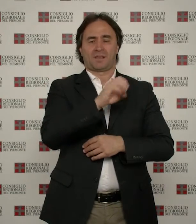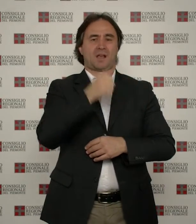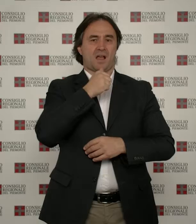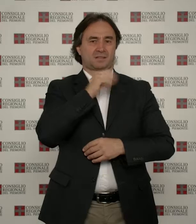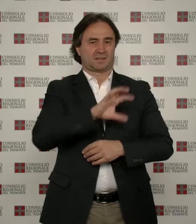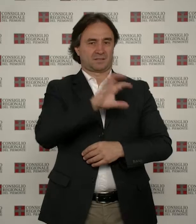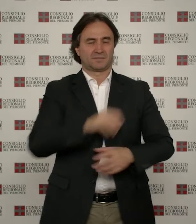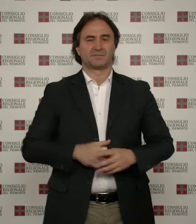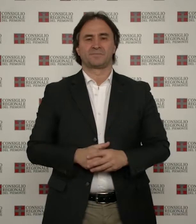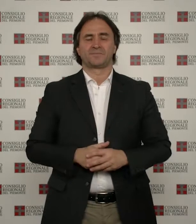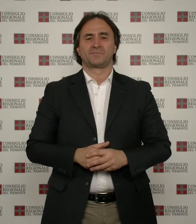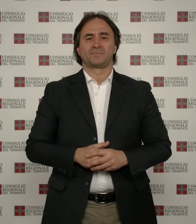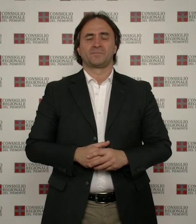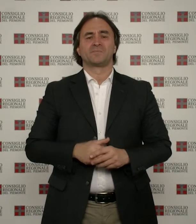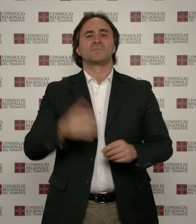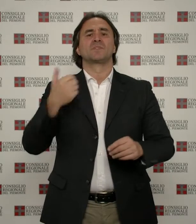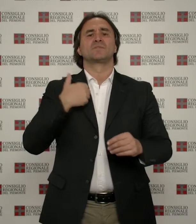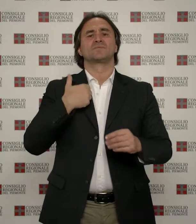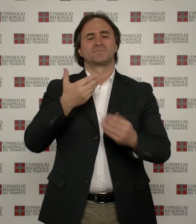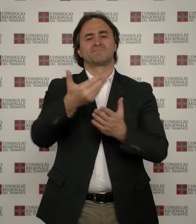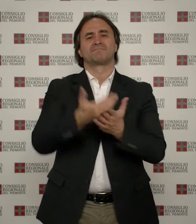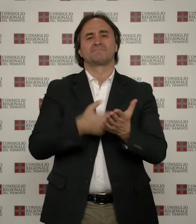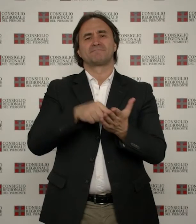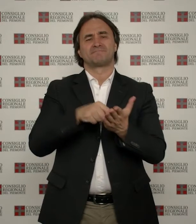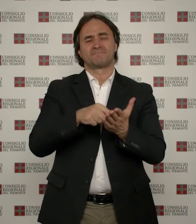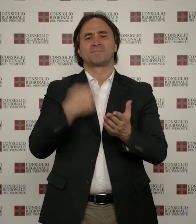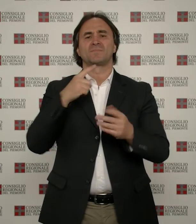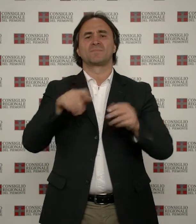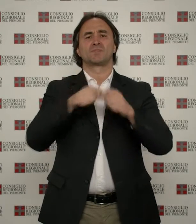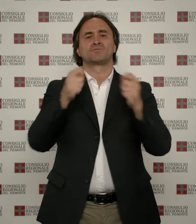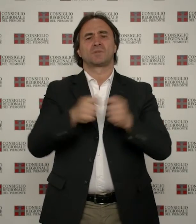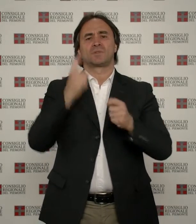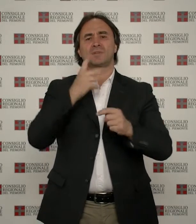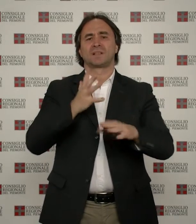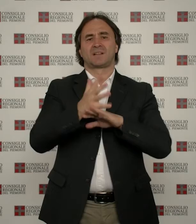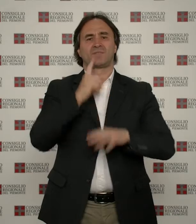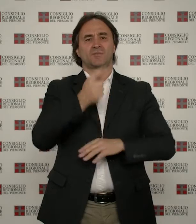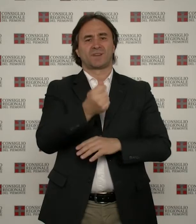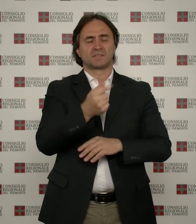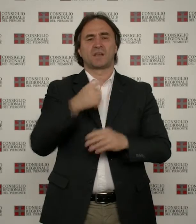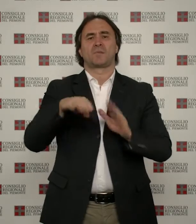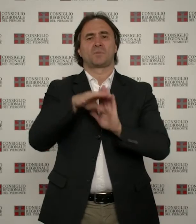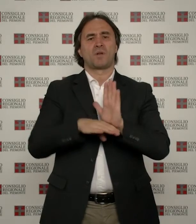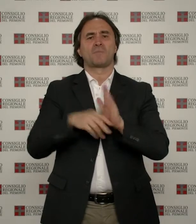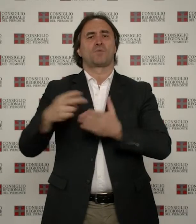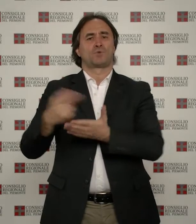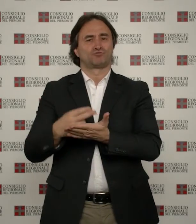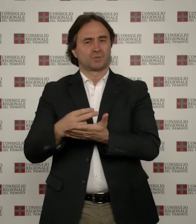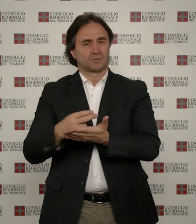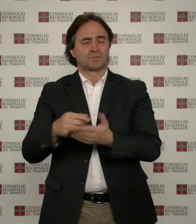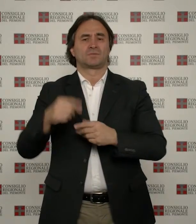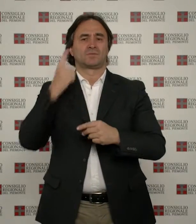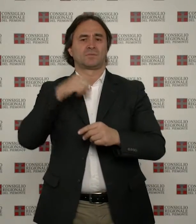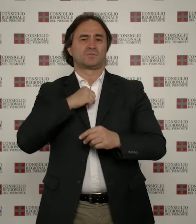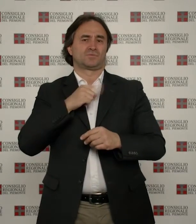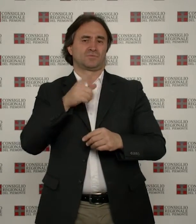Definisce il quadro di riferimento del bilancio regionale con gli obiettivi per gli interventi finanziari, i programmi e i progetti per l'attuazione delle politiche della